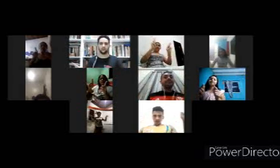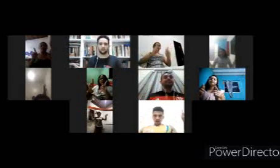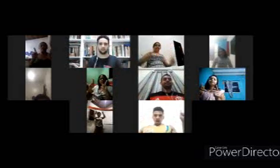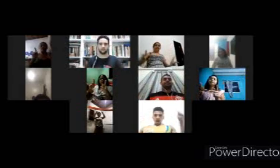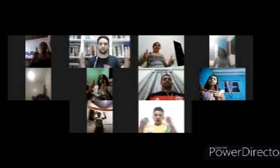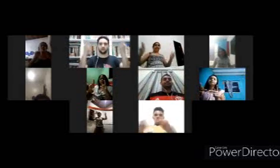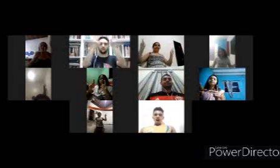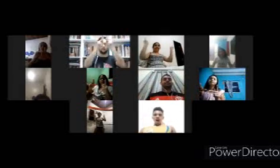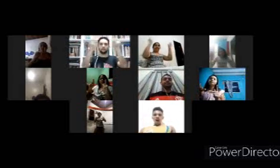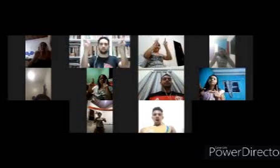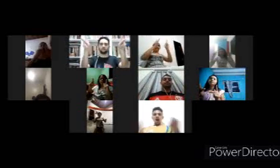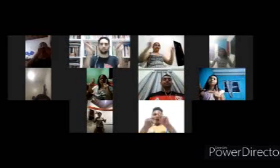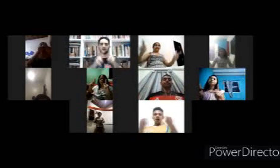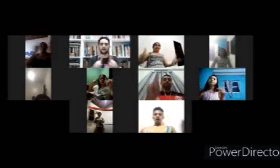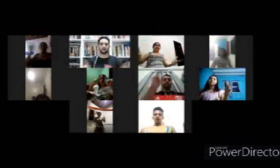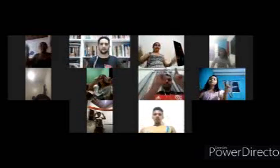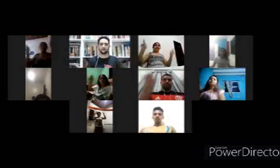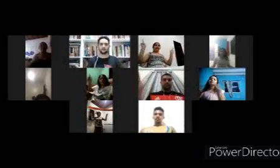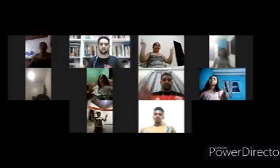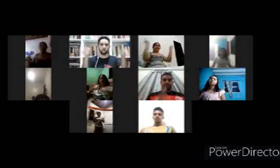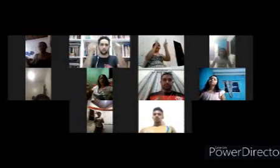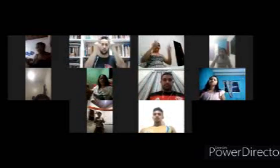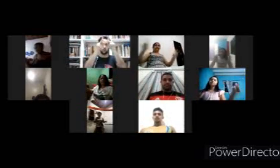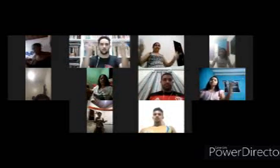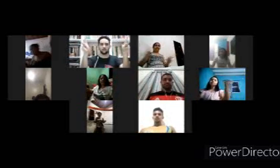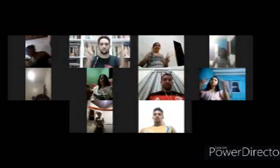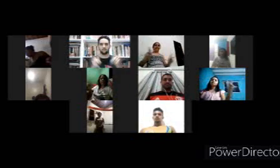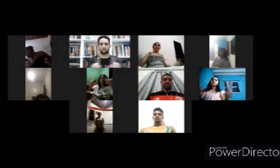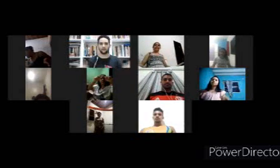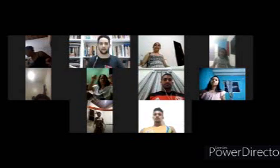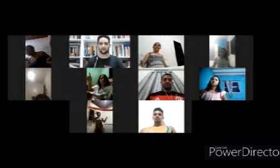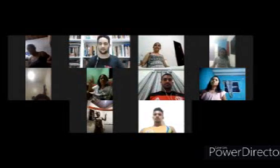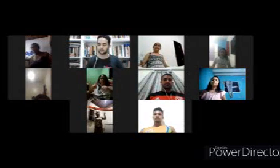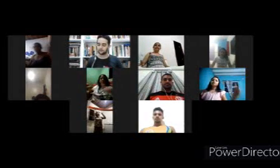mãos. Paz. Eu estou em paz.